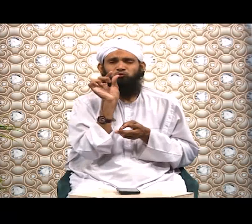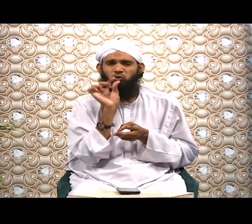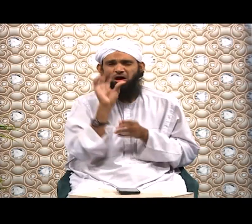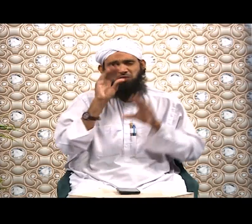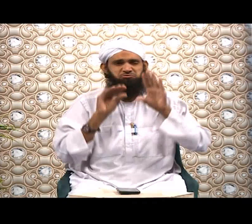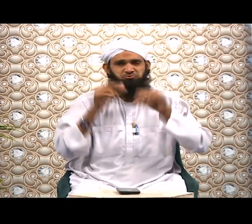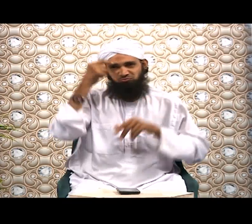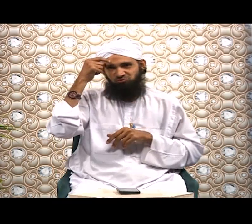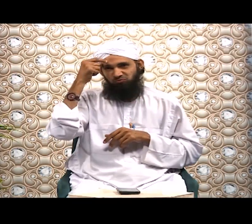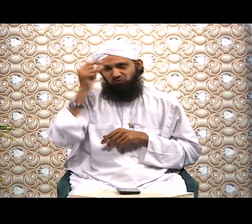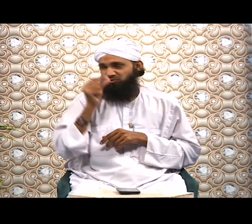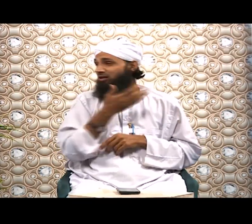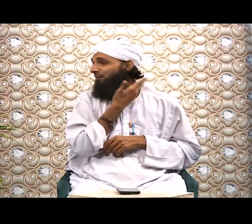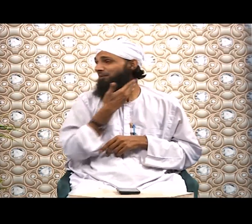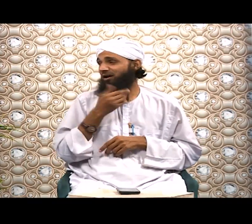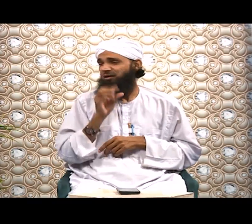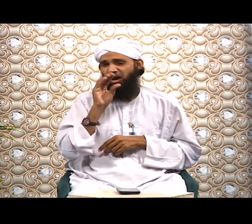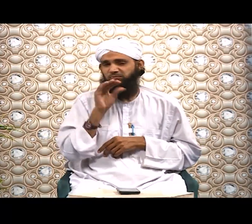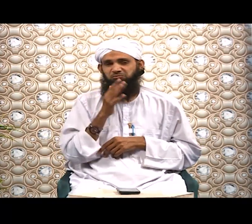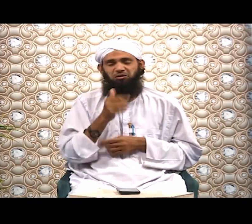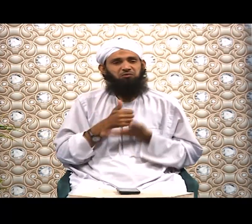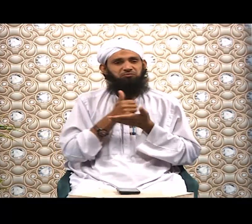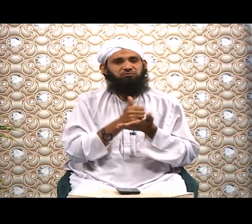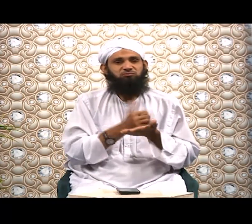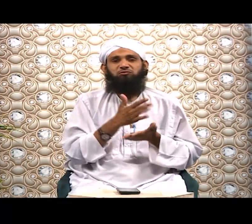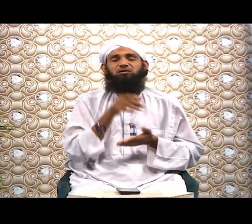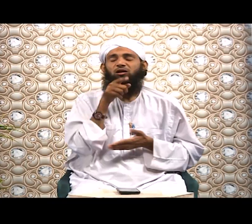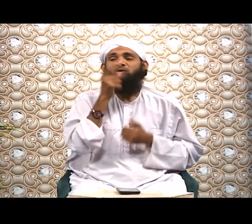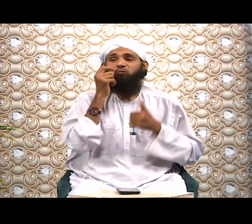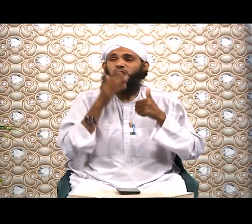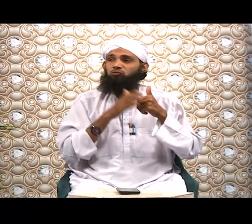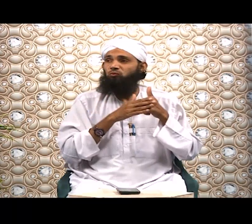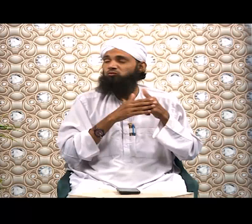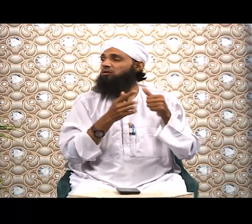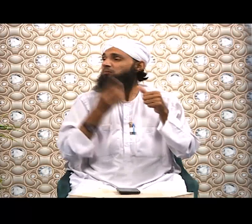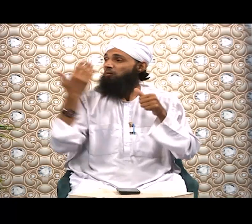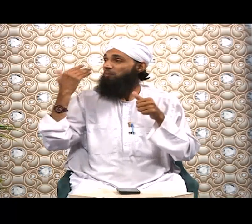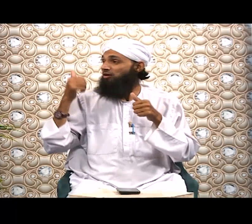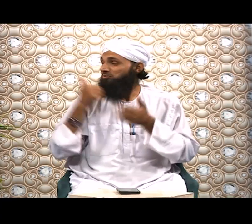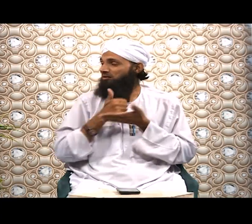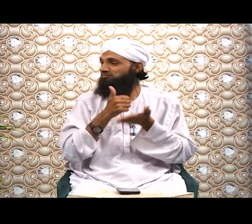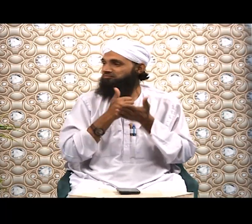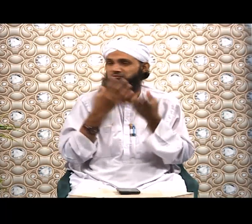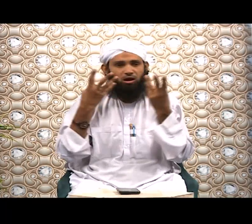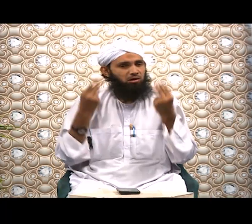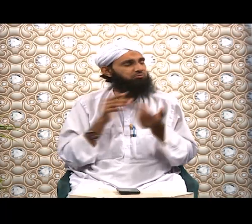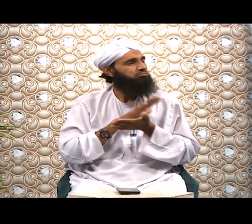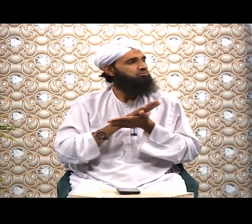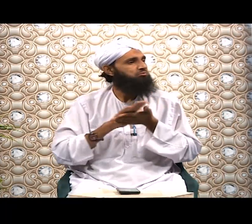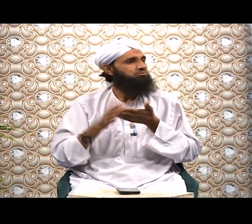کسی مجبوری سے کوئی خواہش پوری نہ کر سکیں تو وہ شوہر کے زندگی بھر کے احسانات کو بھلا کر اس کی ناشکری کرتے ہوئے کہتی